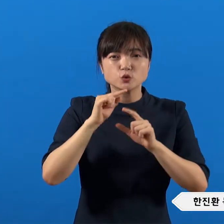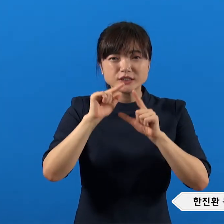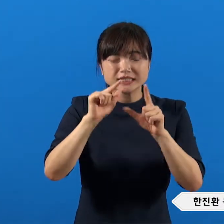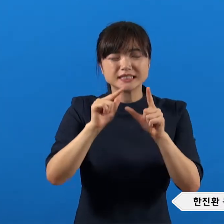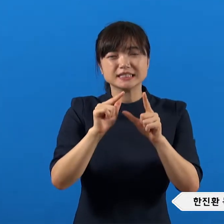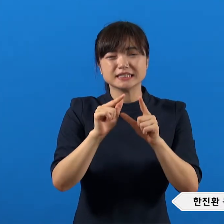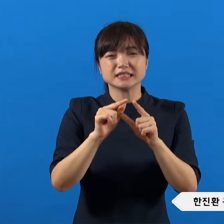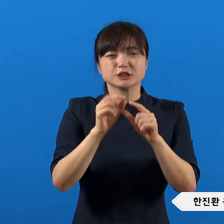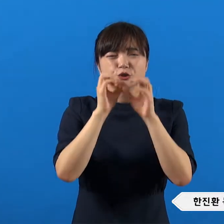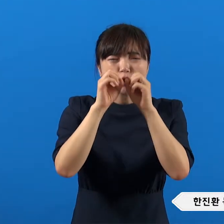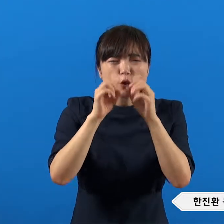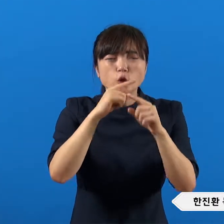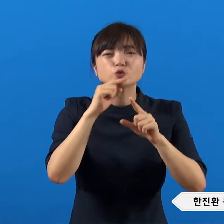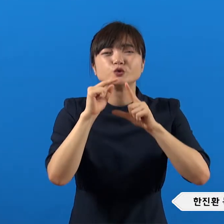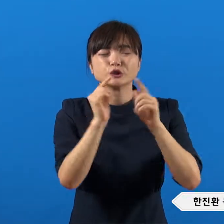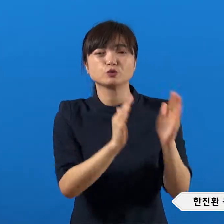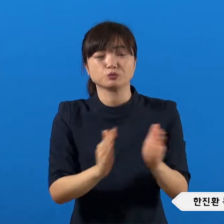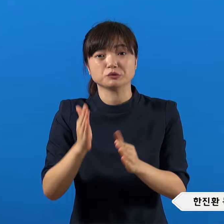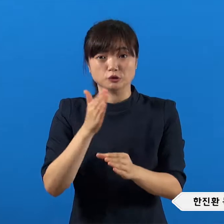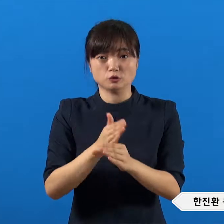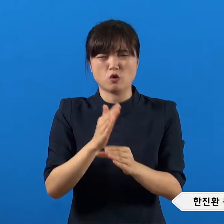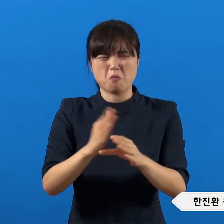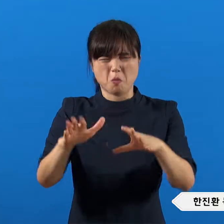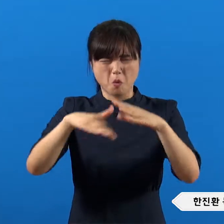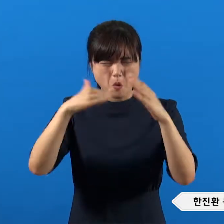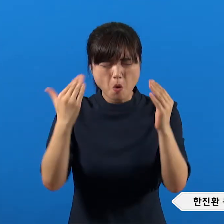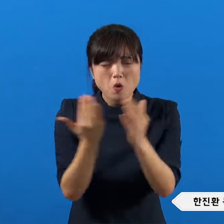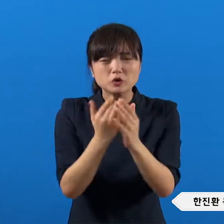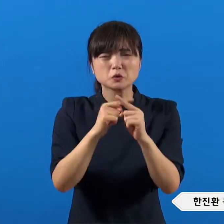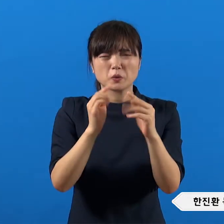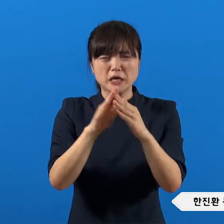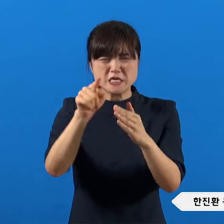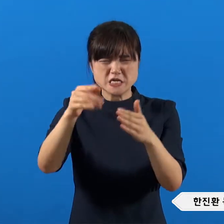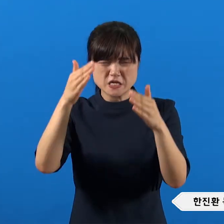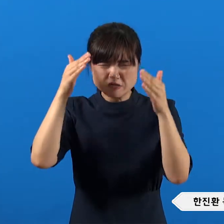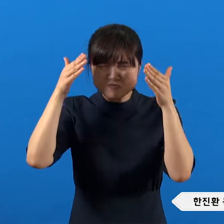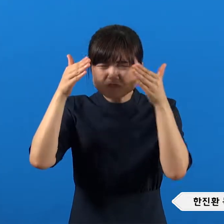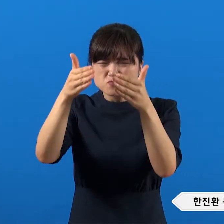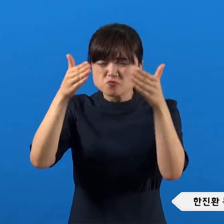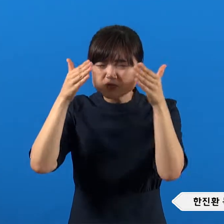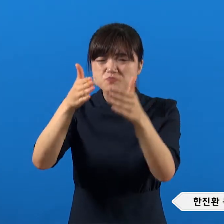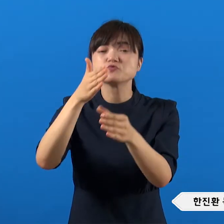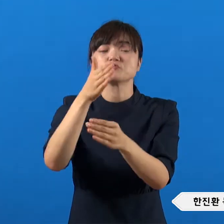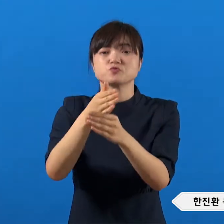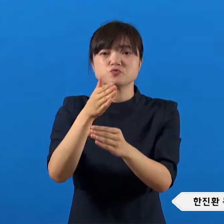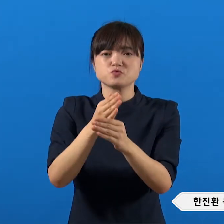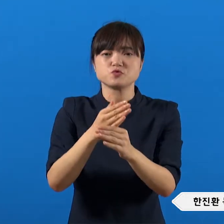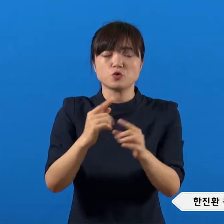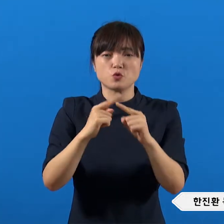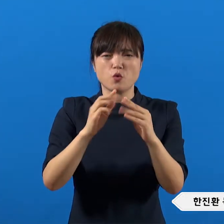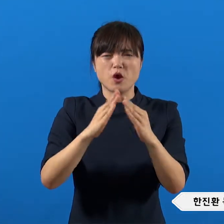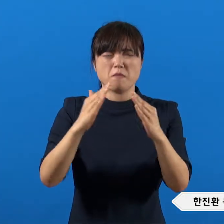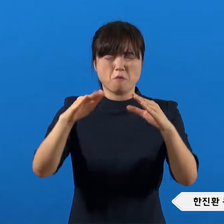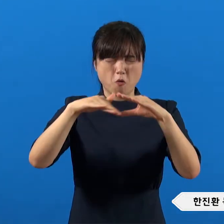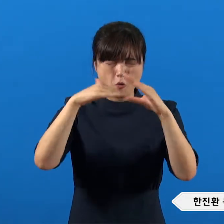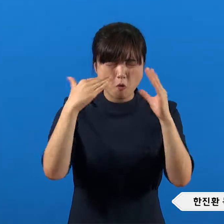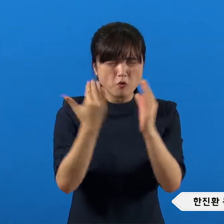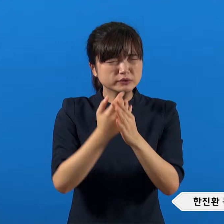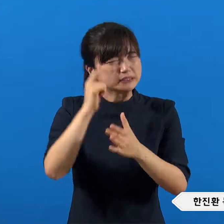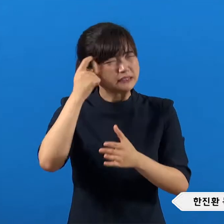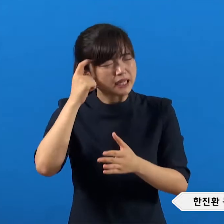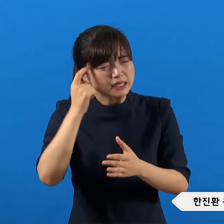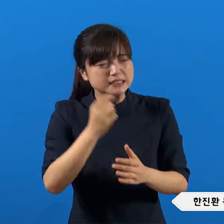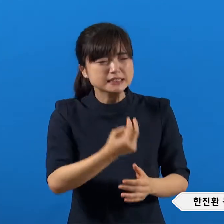준비를 시작합니다. 온 교회가 여기에 초점을 맞추고 교회의 전 역량을, 이